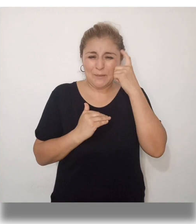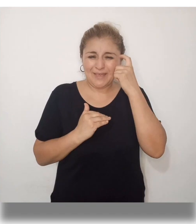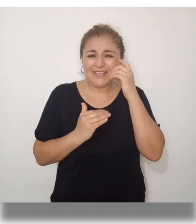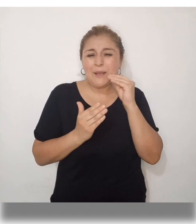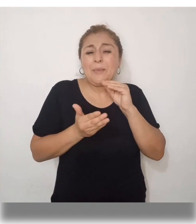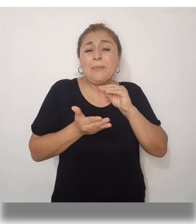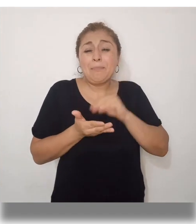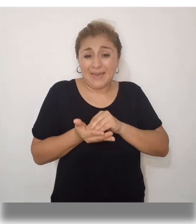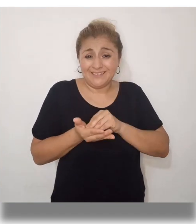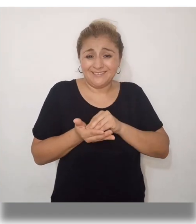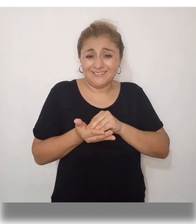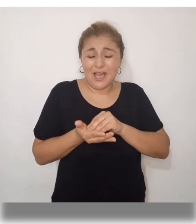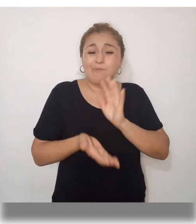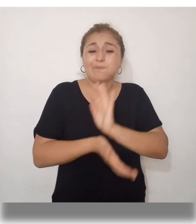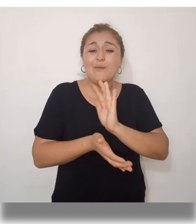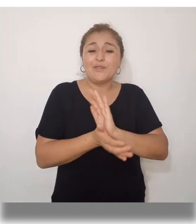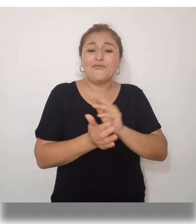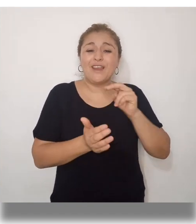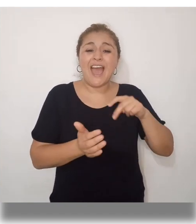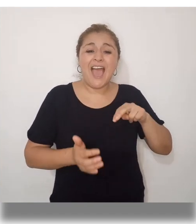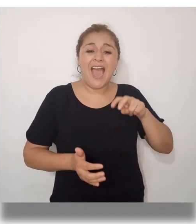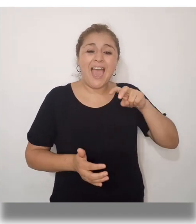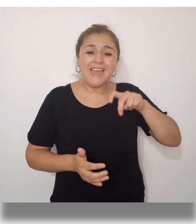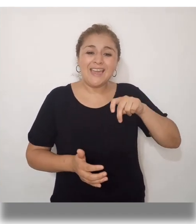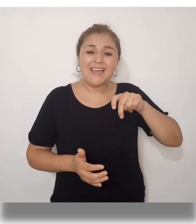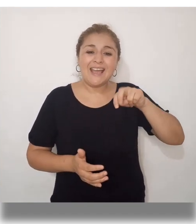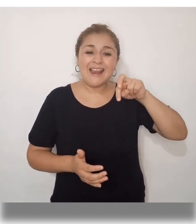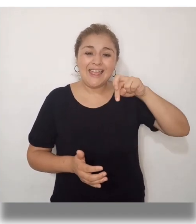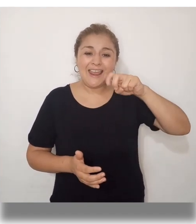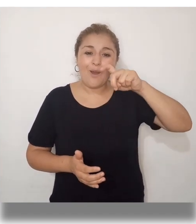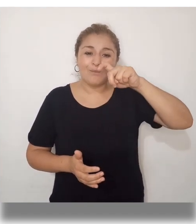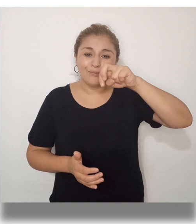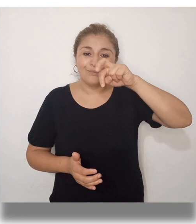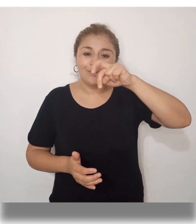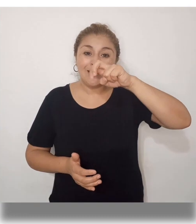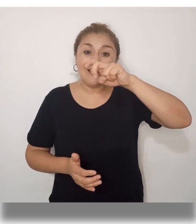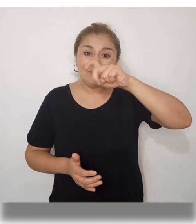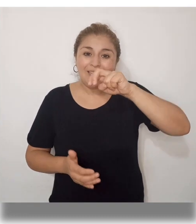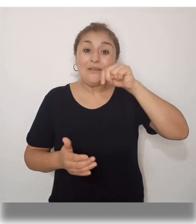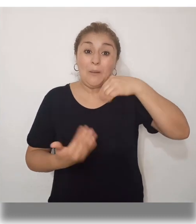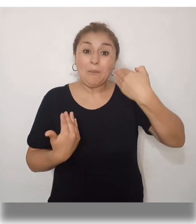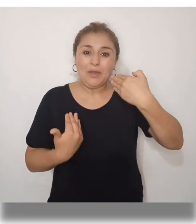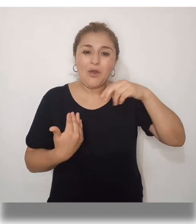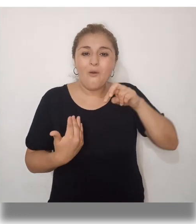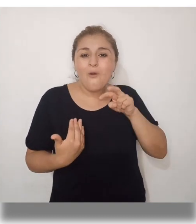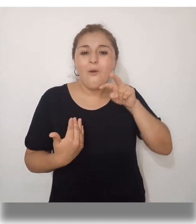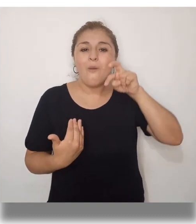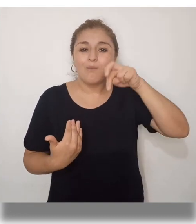podamos ir un escalón más arriba en nuestra relación con Dios